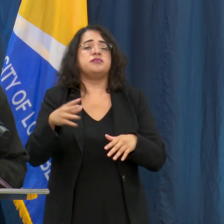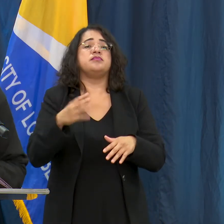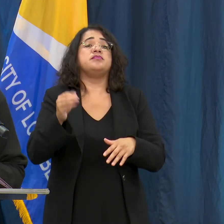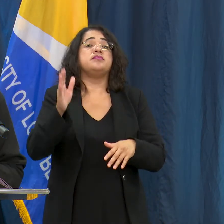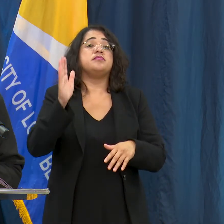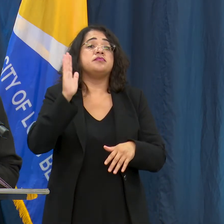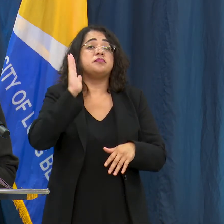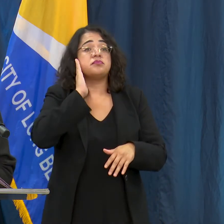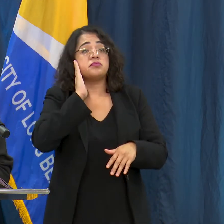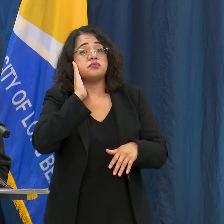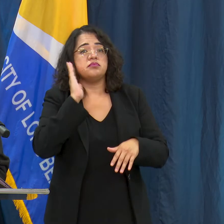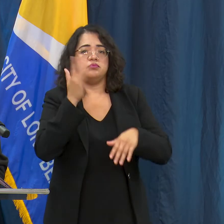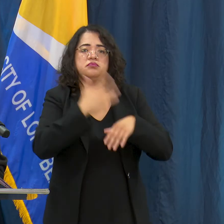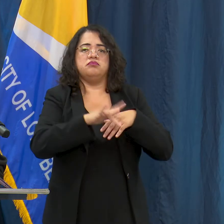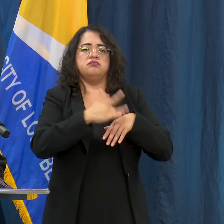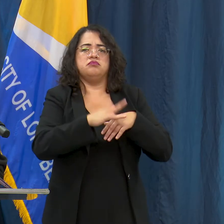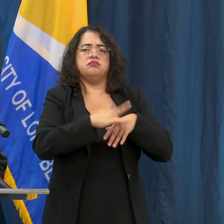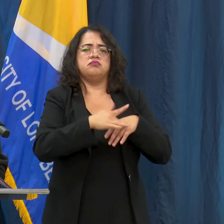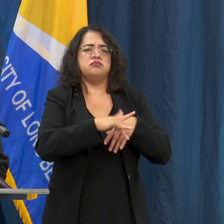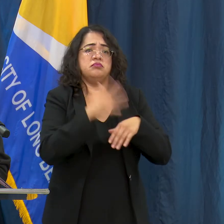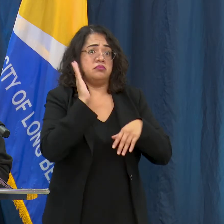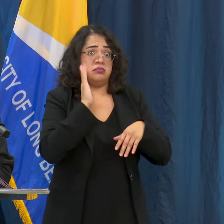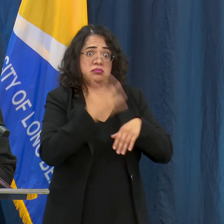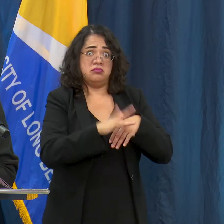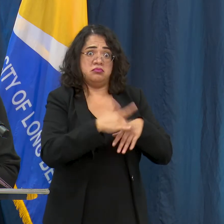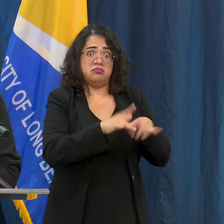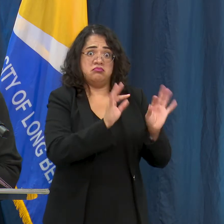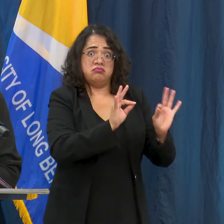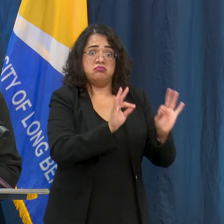el 29% de nuestros ventiladores están en uso.